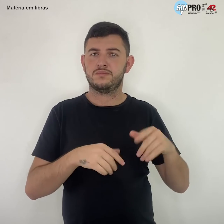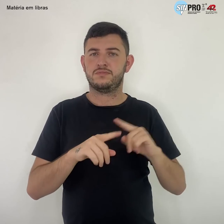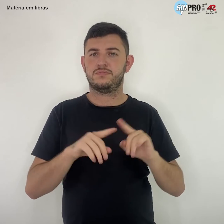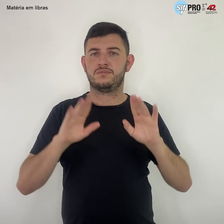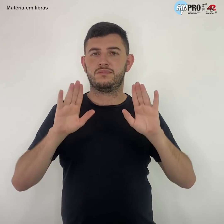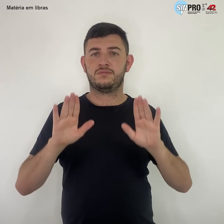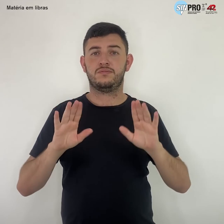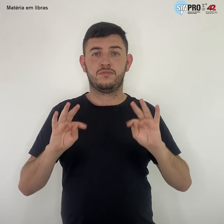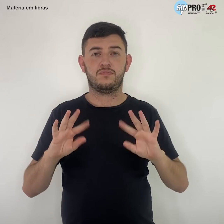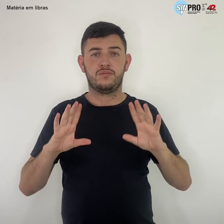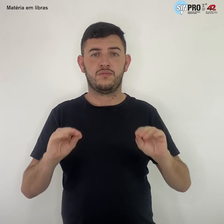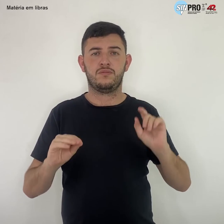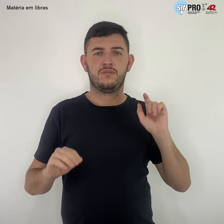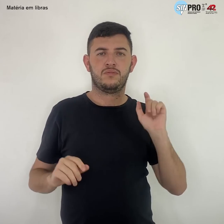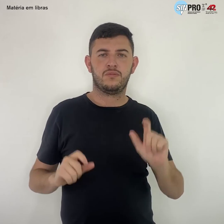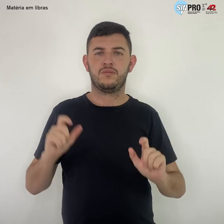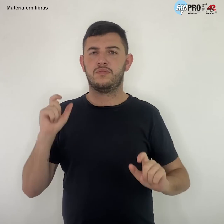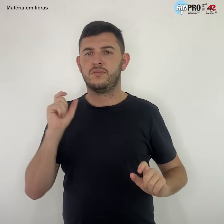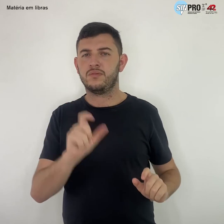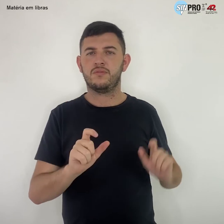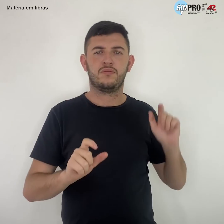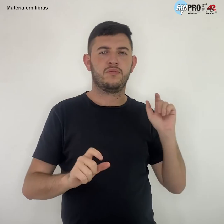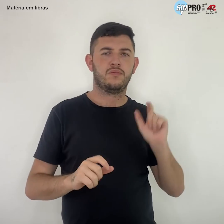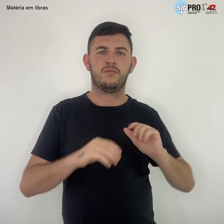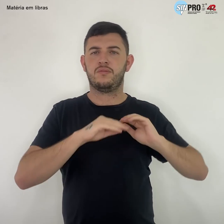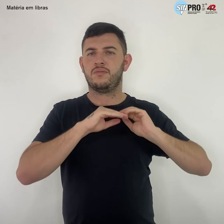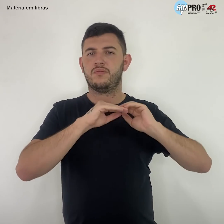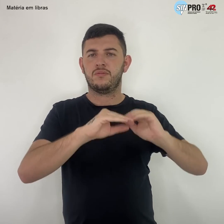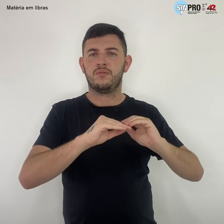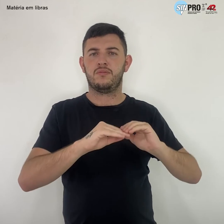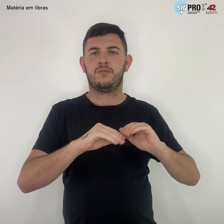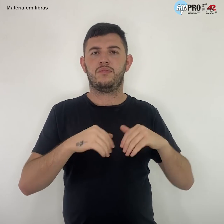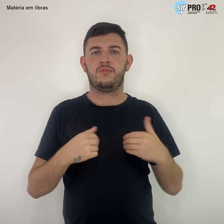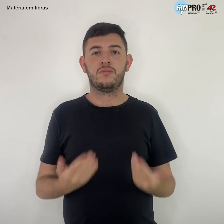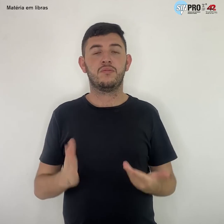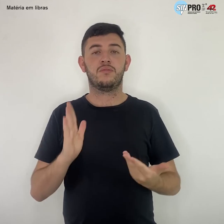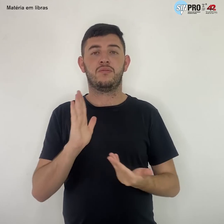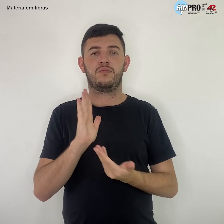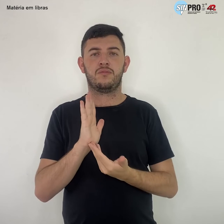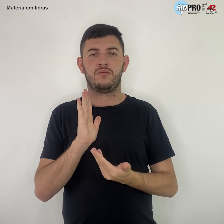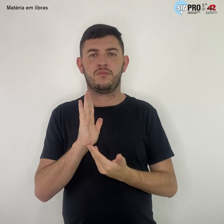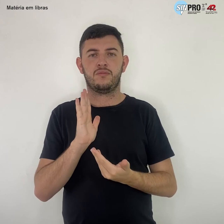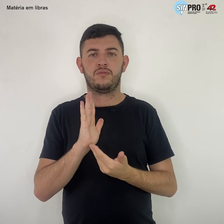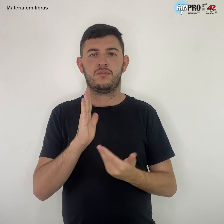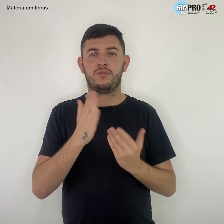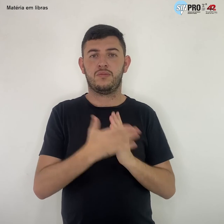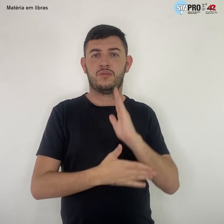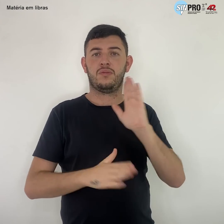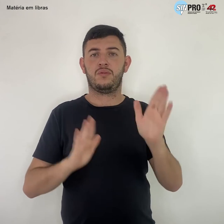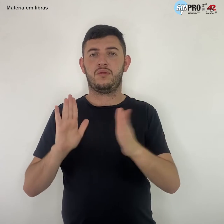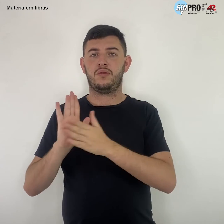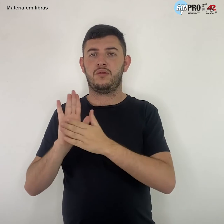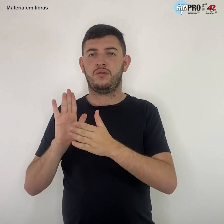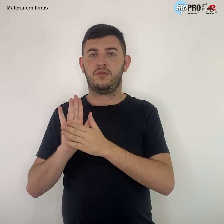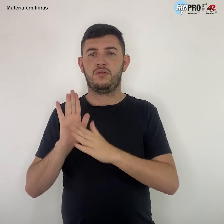esses ataques, a Câmara dos Deputados aprovou a proposta de emenda à Constituição